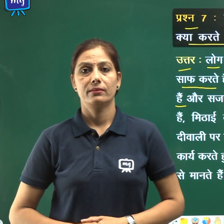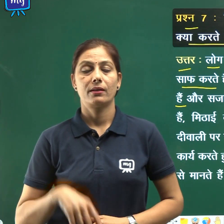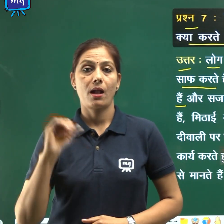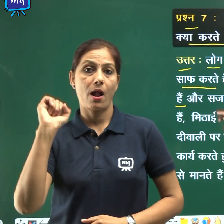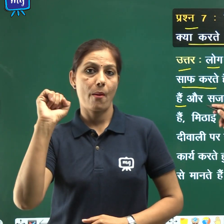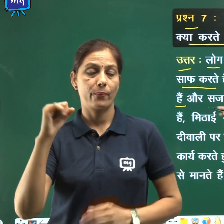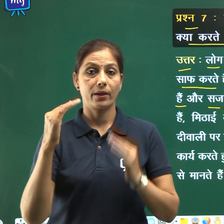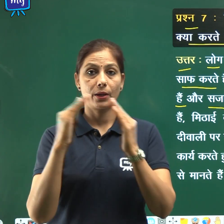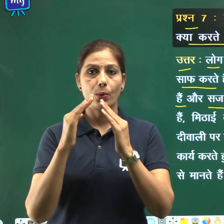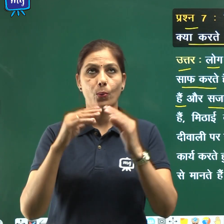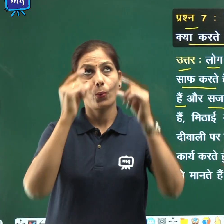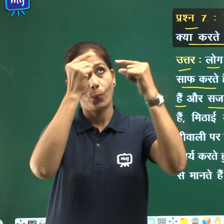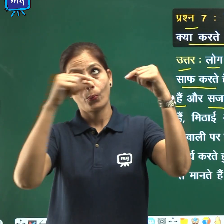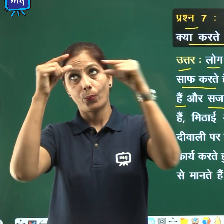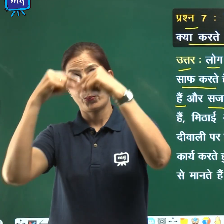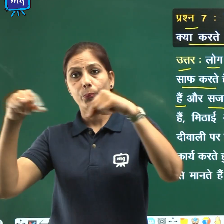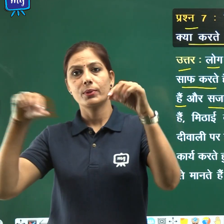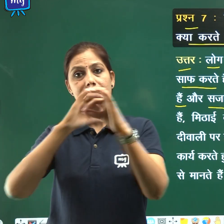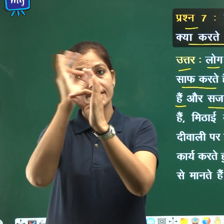अपने घरों को सजाते हैं,